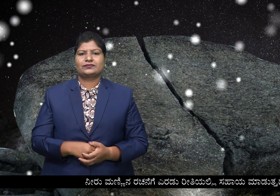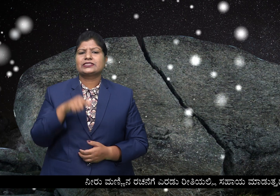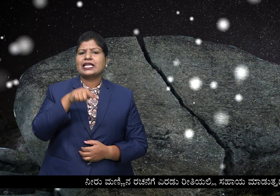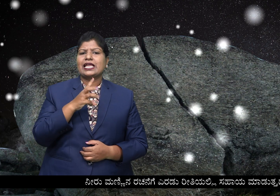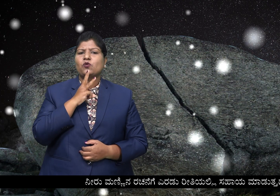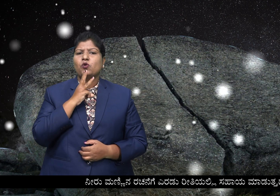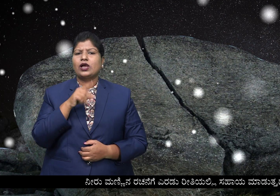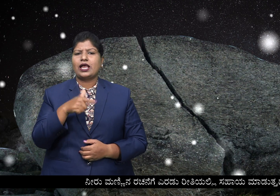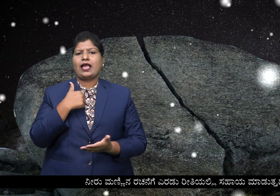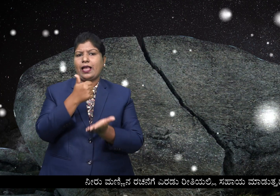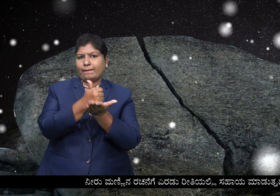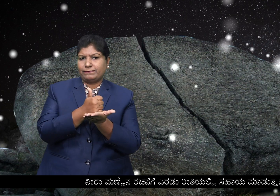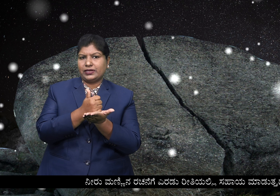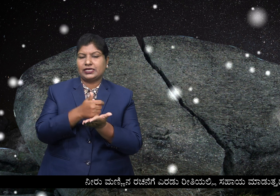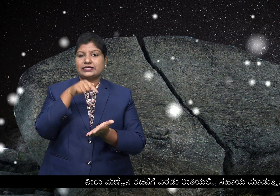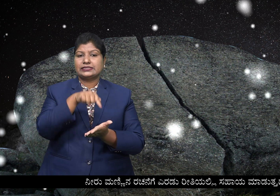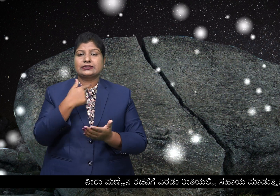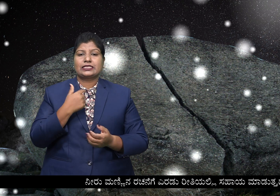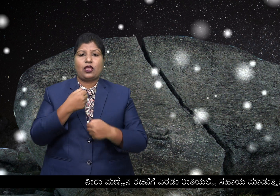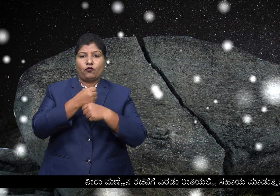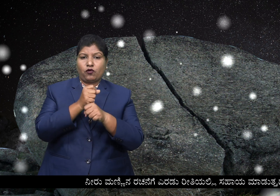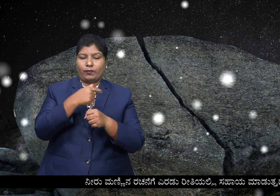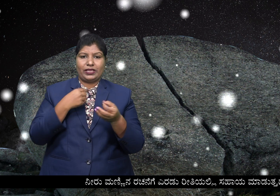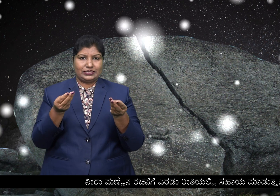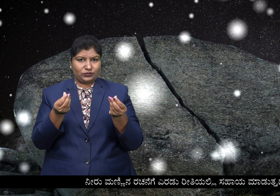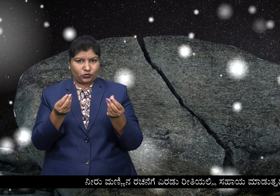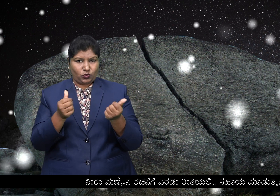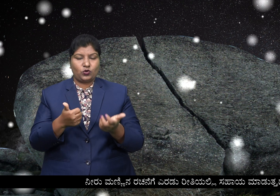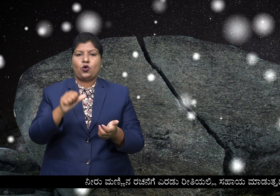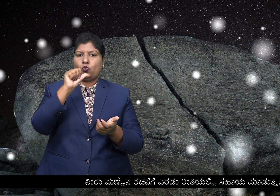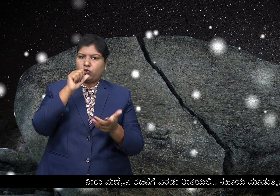ನೀರು ಮಣ್ಣಿನ ರಚನೆಗೆ ಎರಡು ರೀತಿಯಲ್ಲಿ ಸಹಾಯ ಮಾಡುತ್ತದೆ.